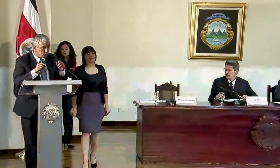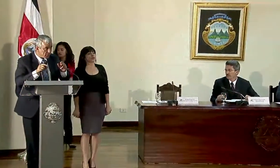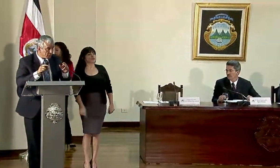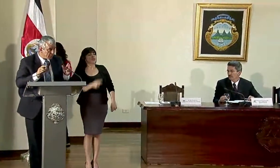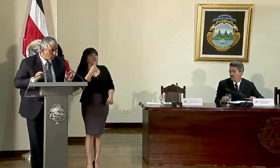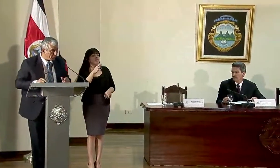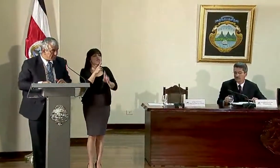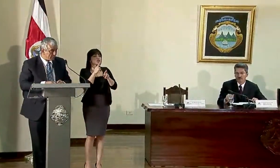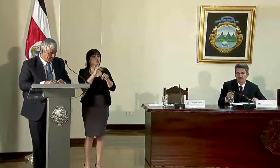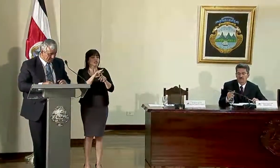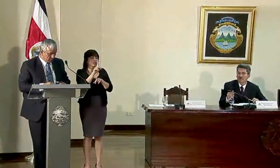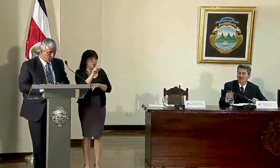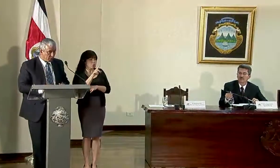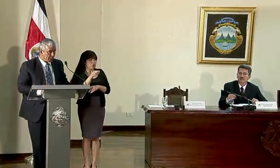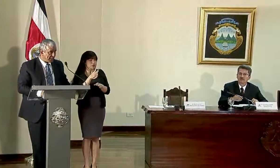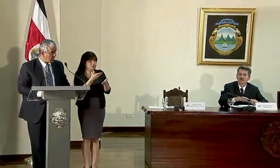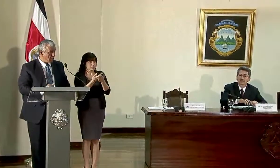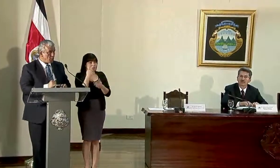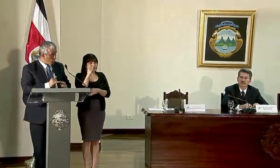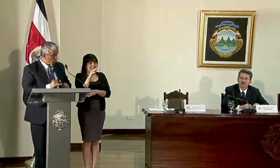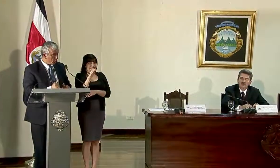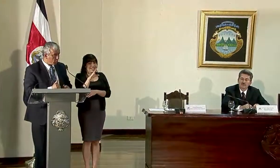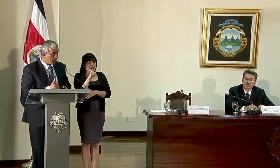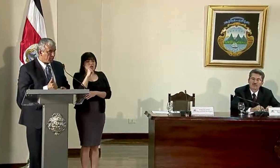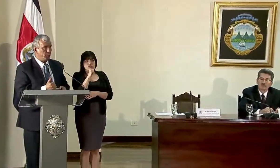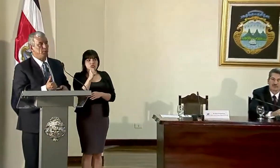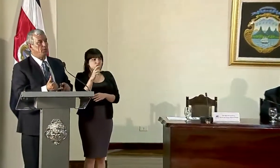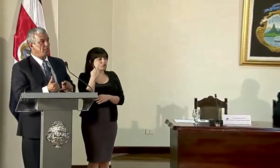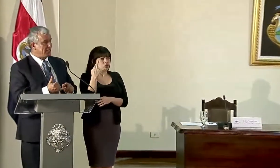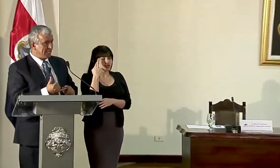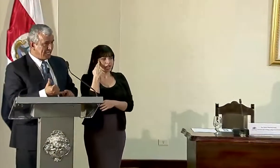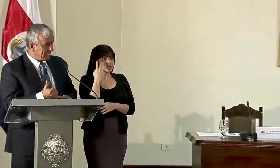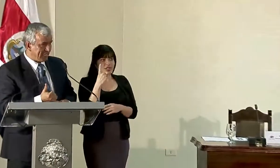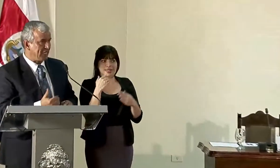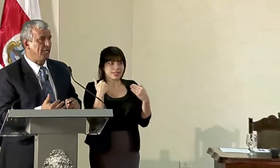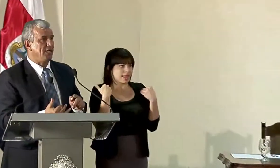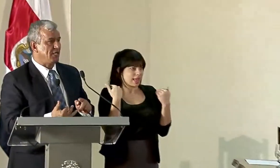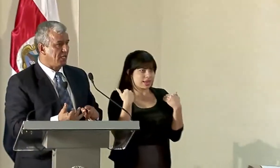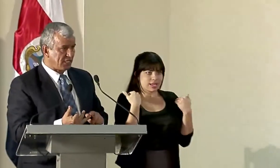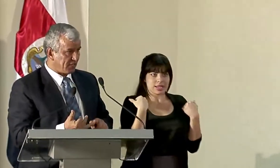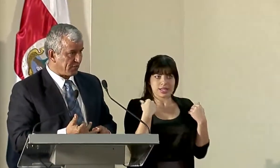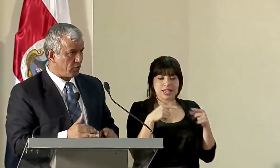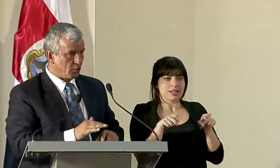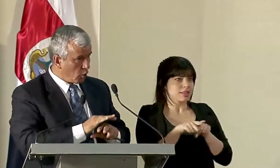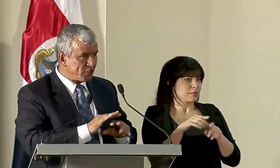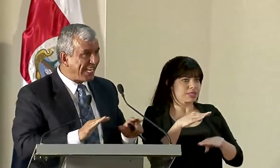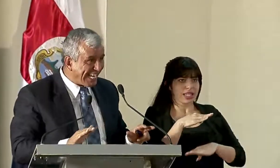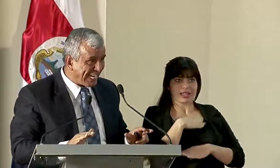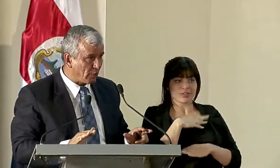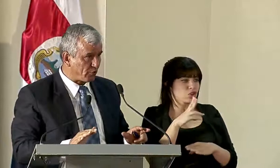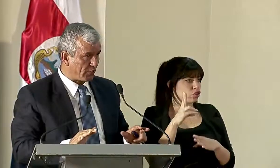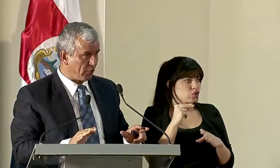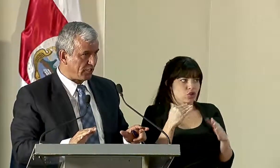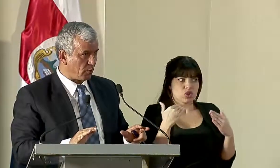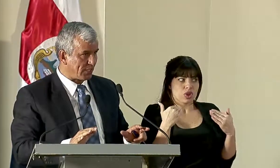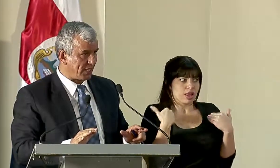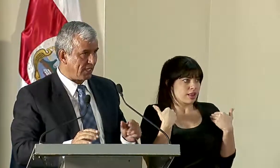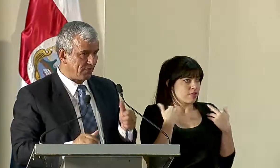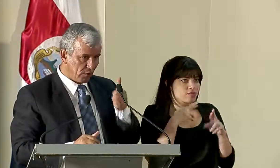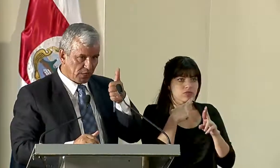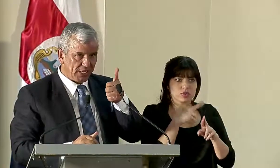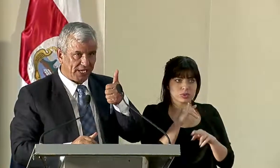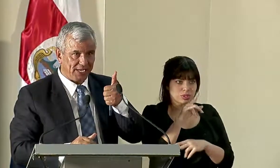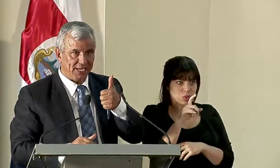Dije que los resultados de la encuesta presentada hoy por INEC no son motivo de alegría ni de satisfacción. No nos alegran los resultados de esta